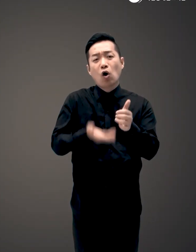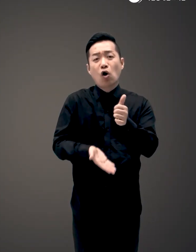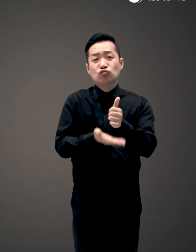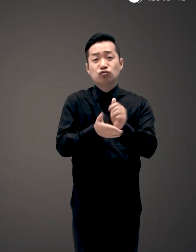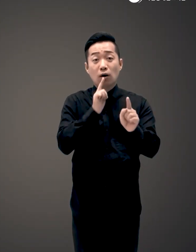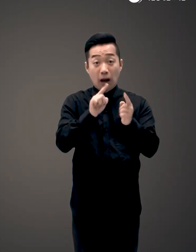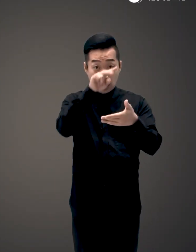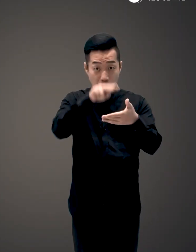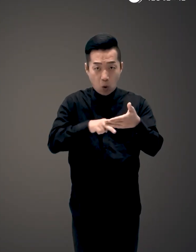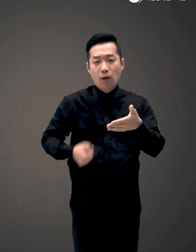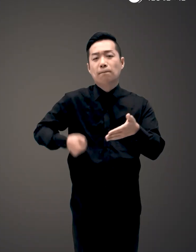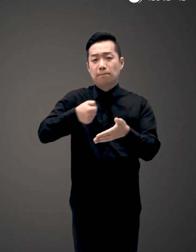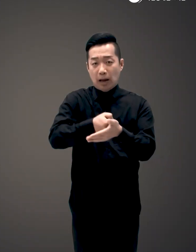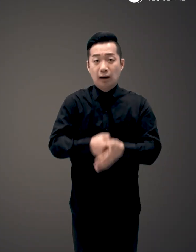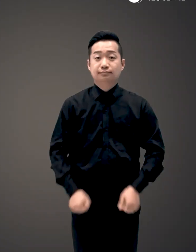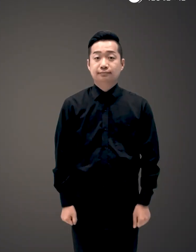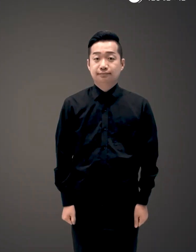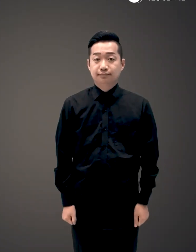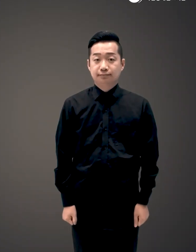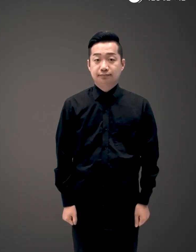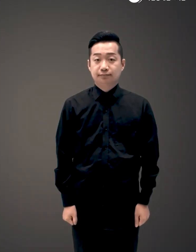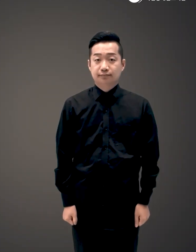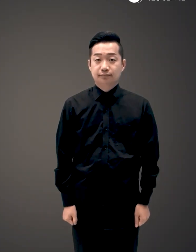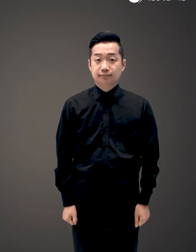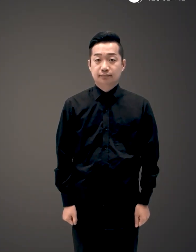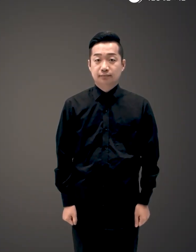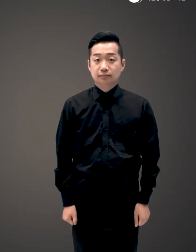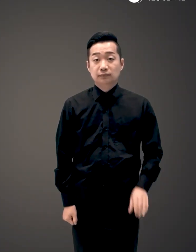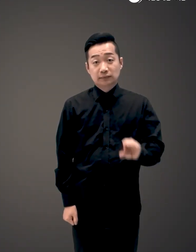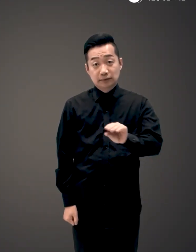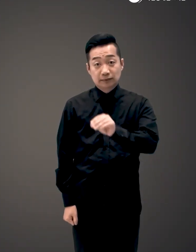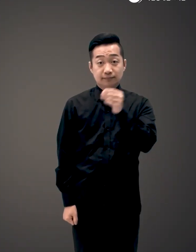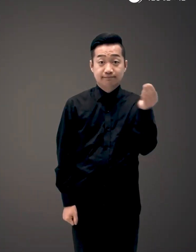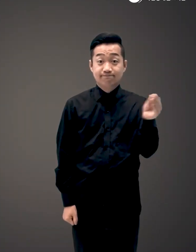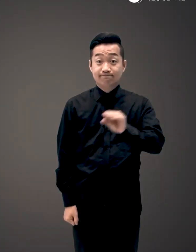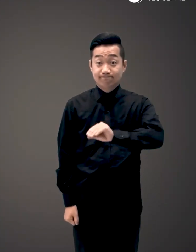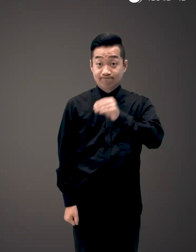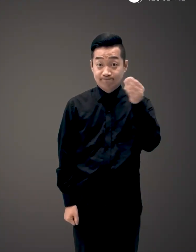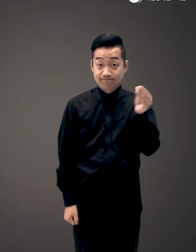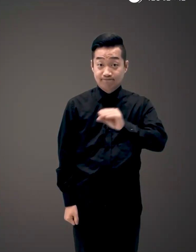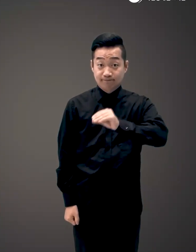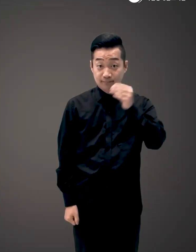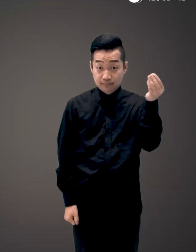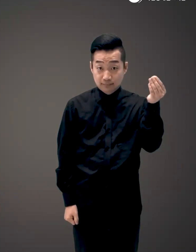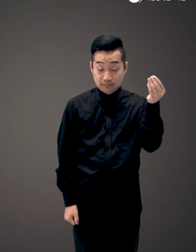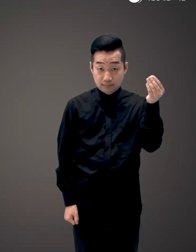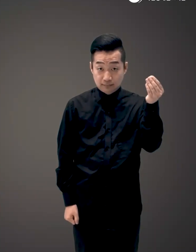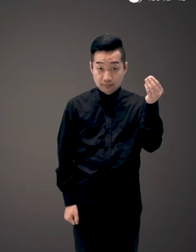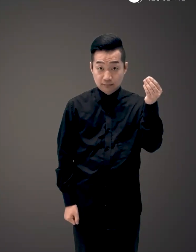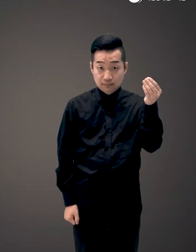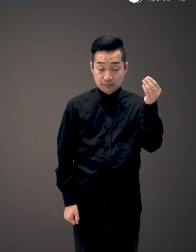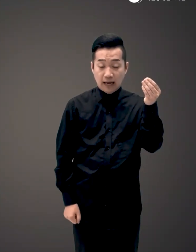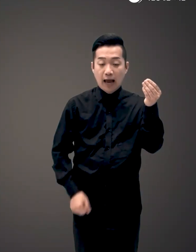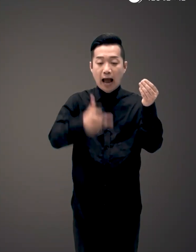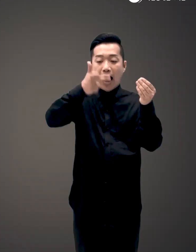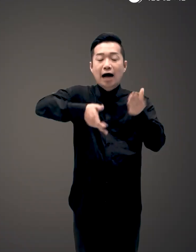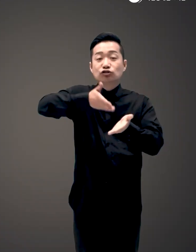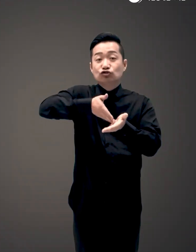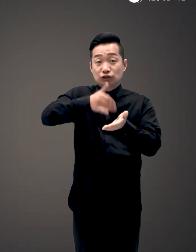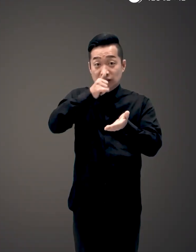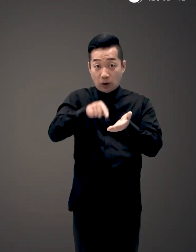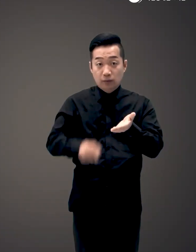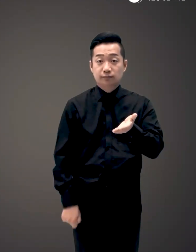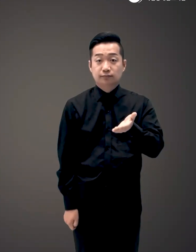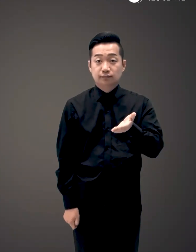읽고 정말 용기가 났어요. 감사합니다. 그리고 이렇게 넘기다 보면은 이렇게 카드뉴스가 나와요. 이렇게